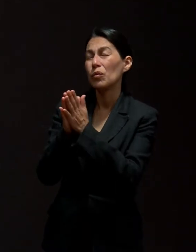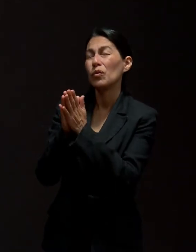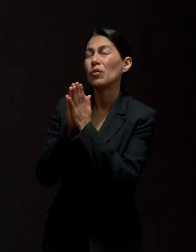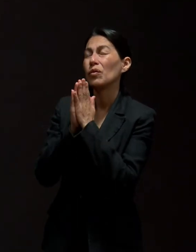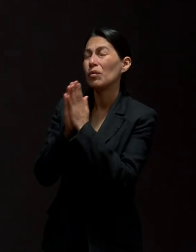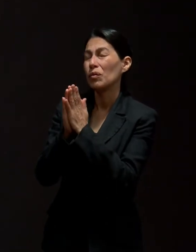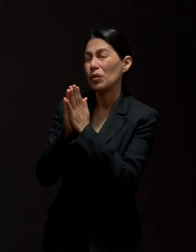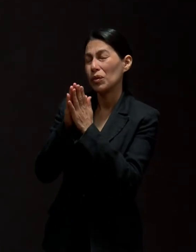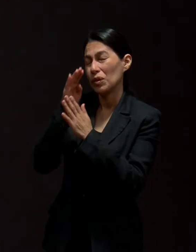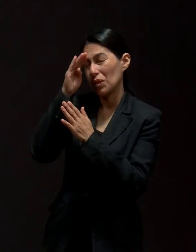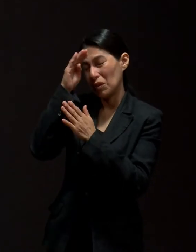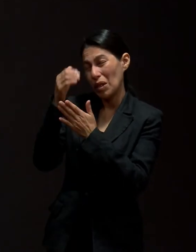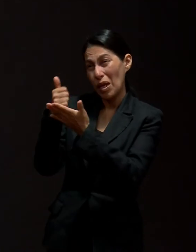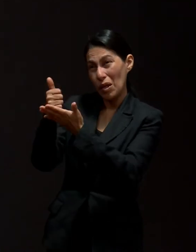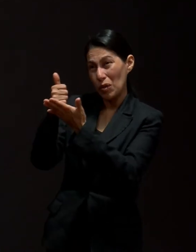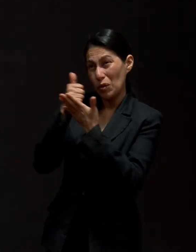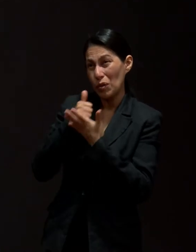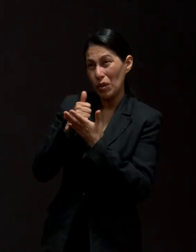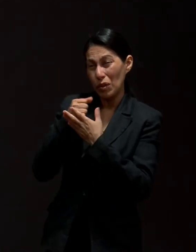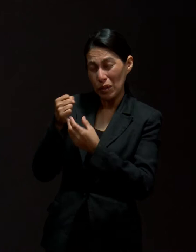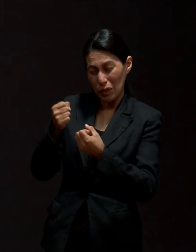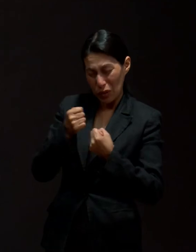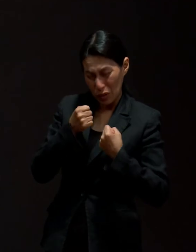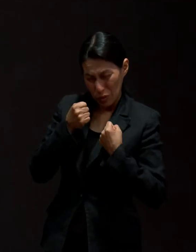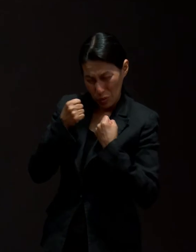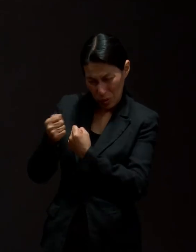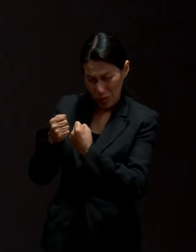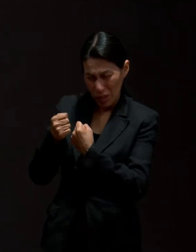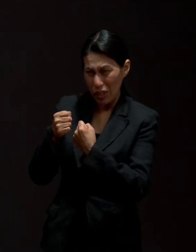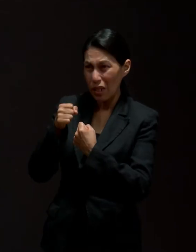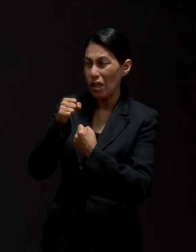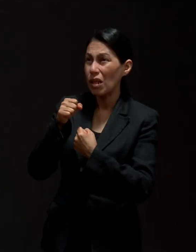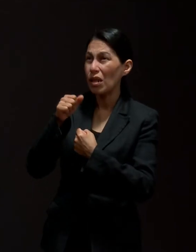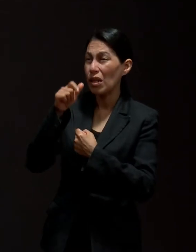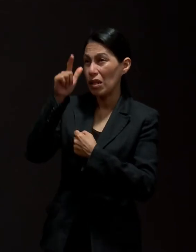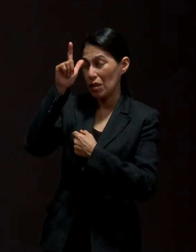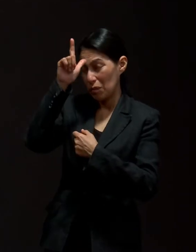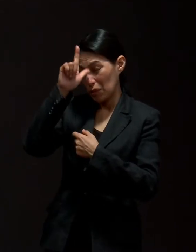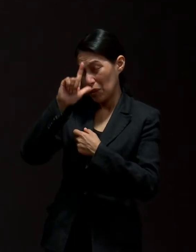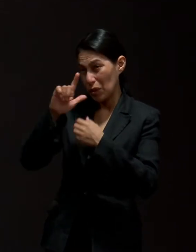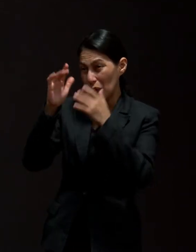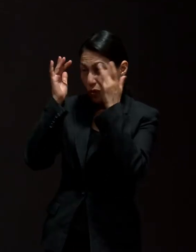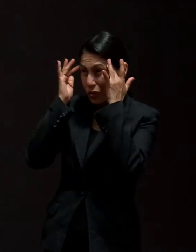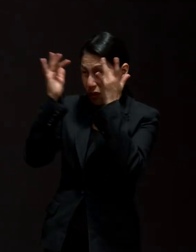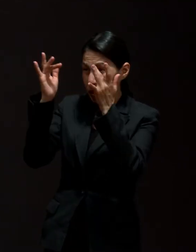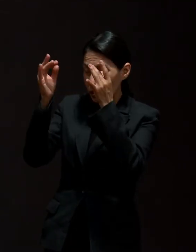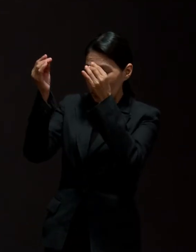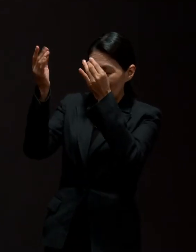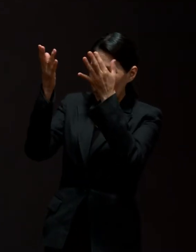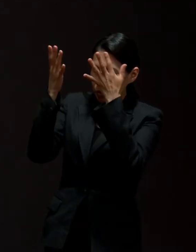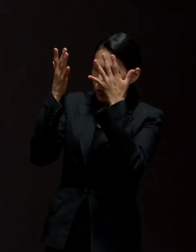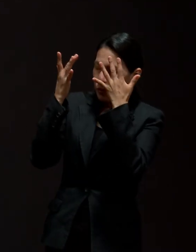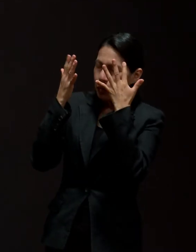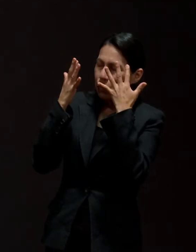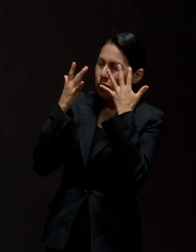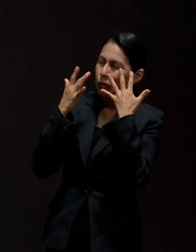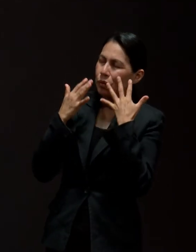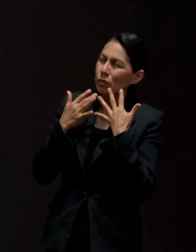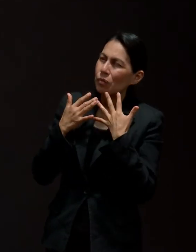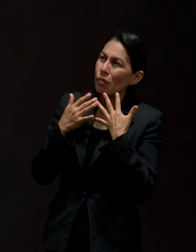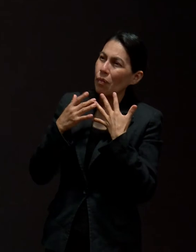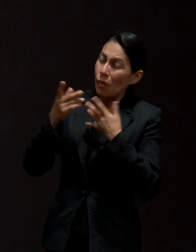el Señor nos dé la seguridad de tener la lluvia temprana, pero que nos prepare,